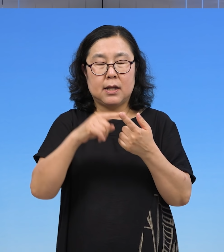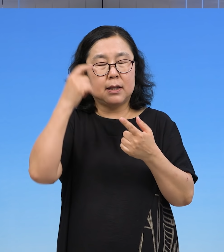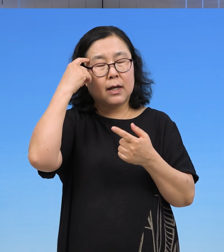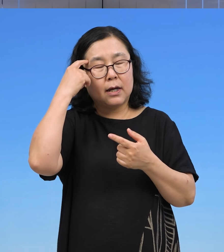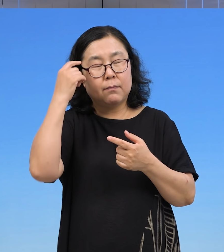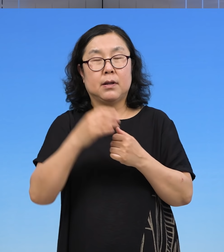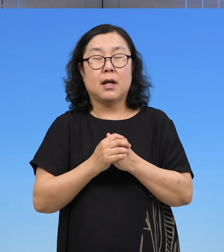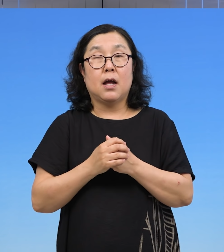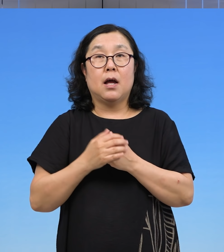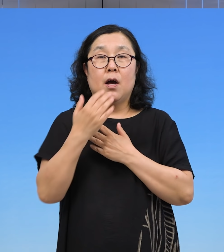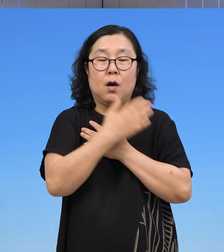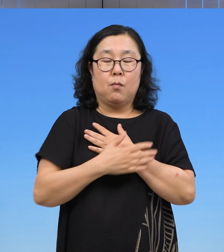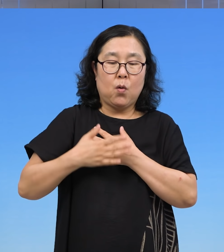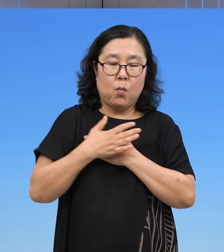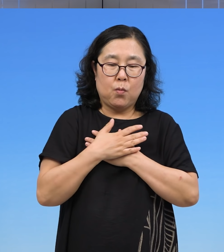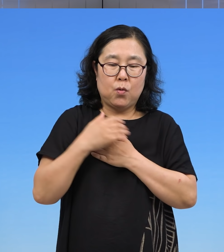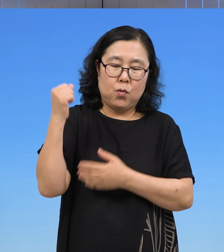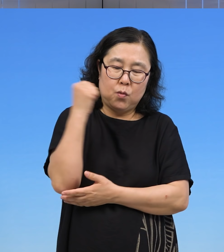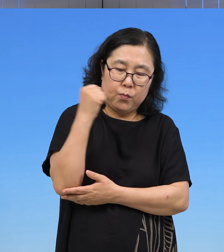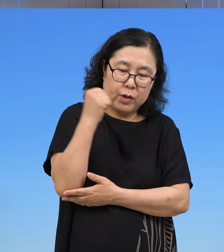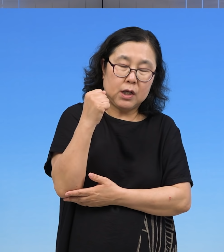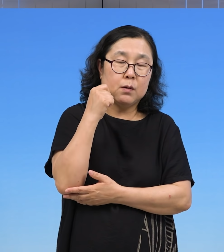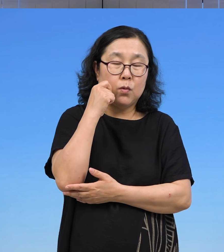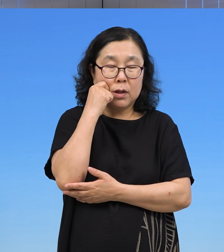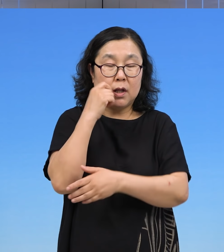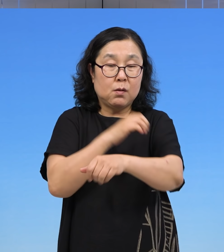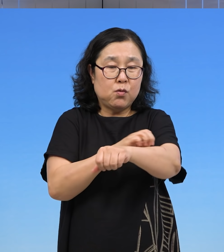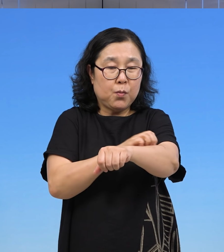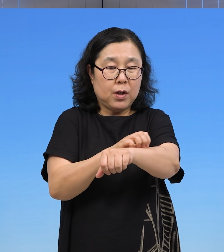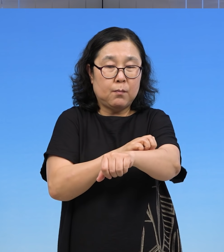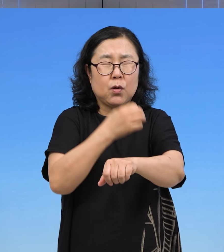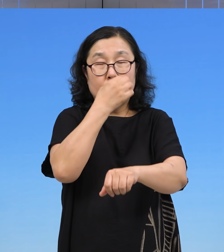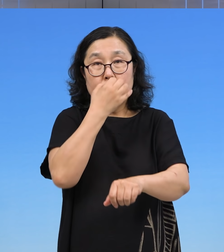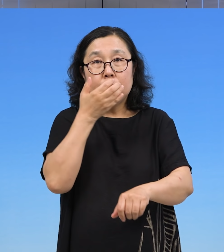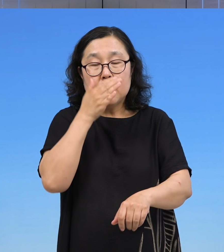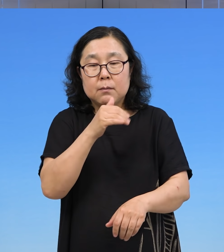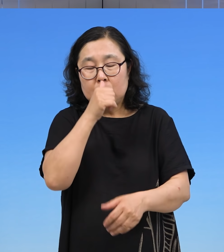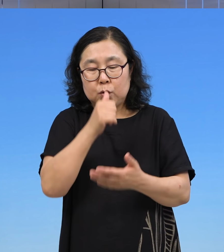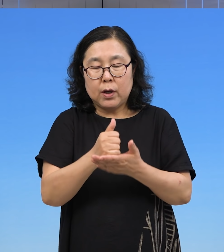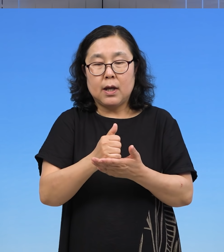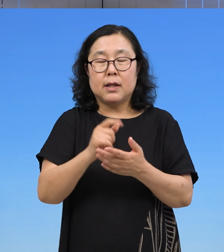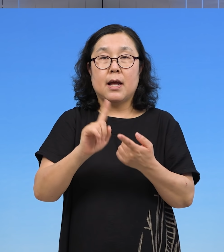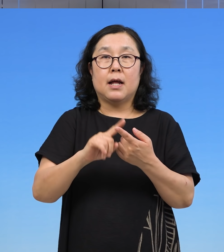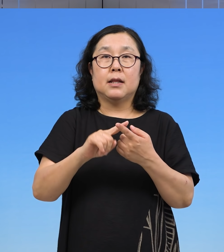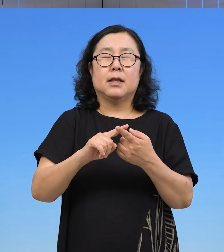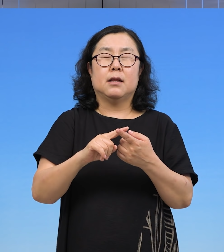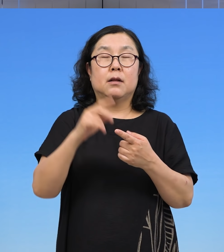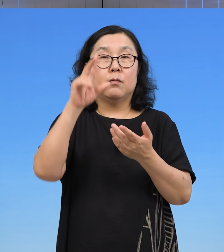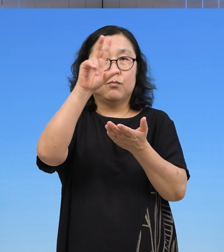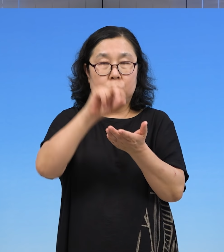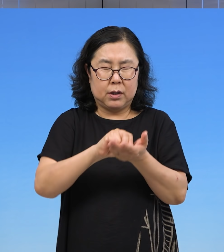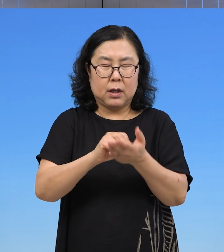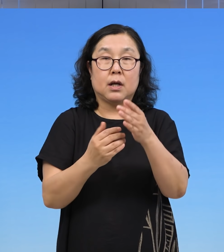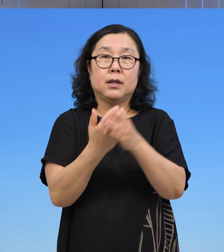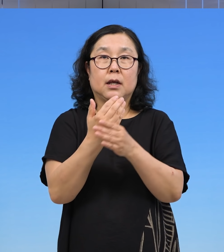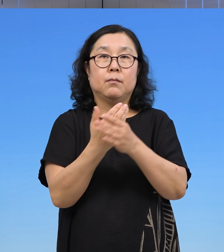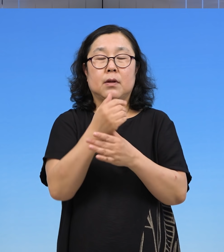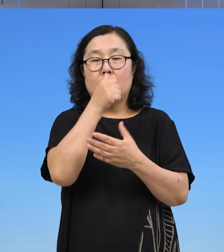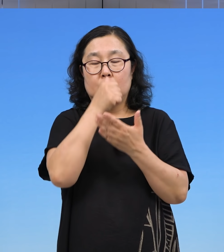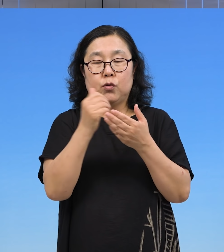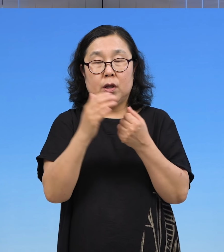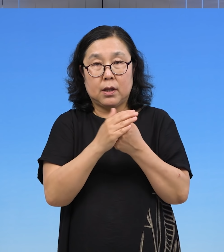중풍병자가 몸을 가누지 못하는 불편함도 자기를 불행하게 만들었지만 그 죄책감의 문제 이게 죄